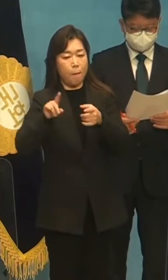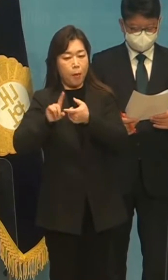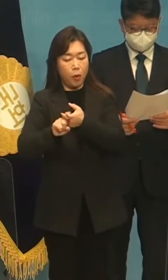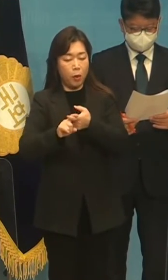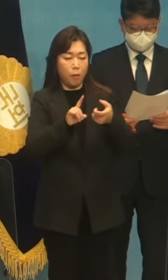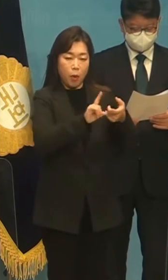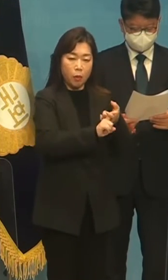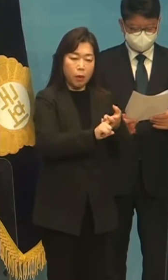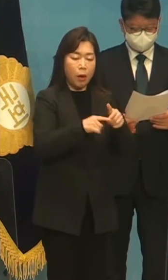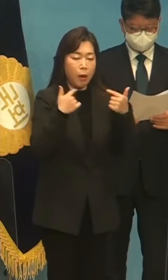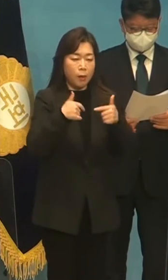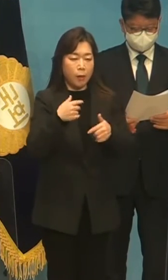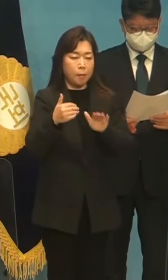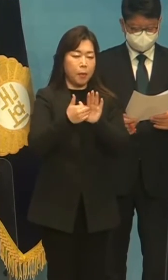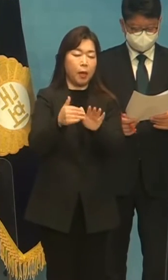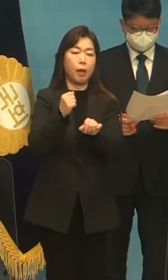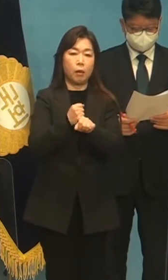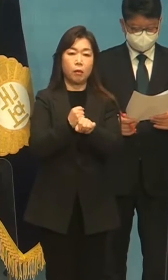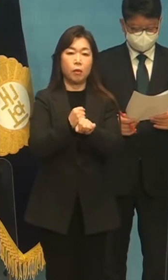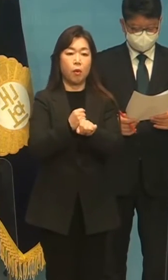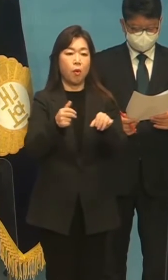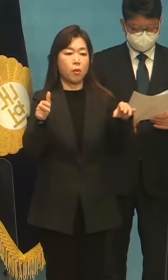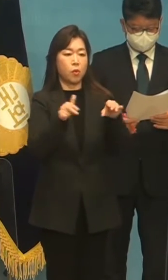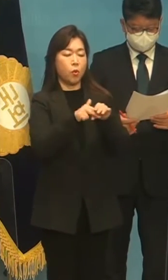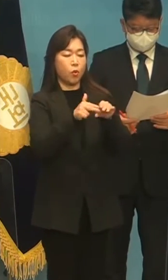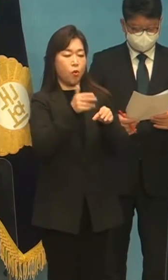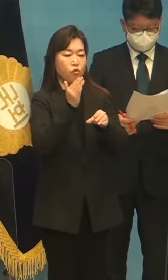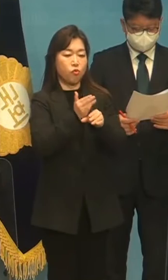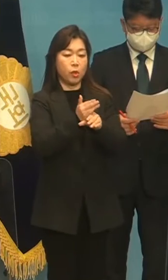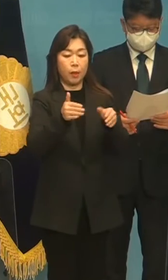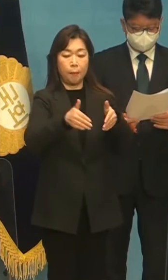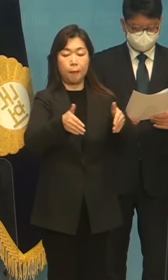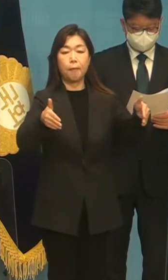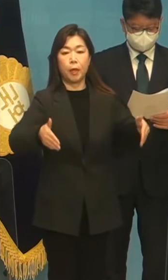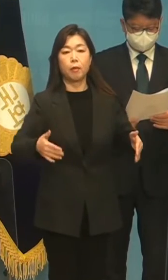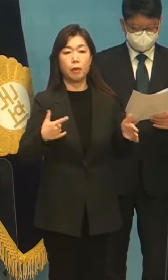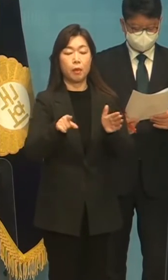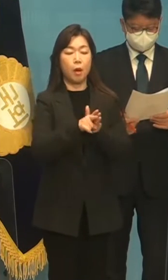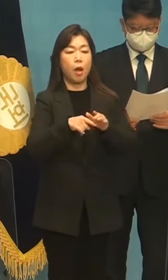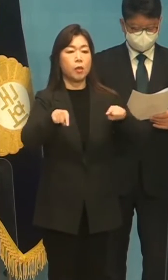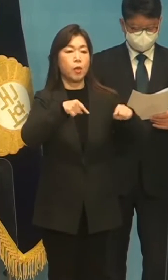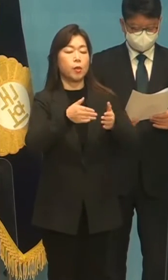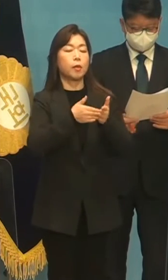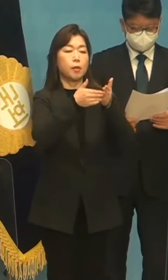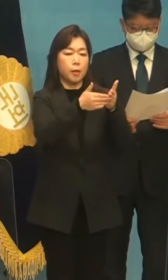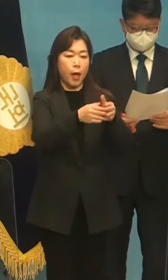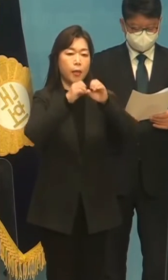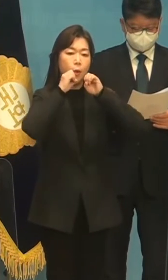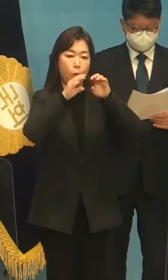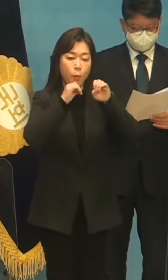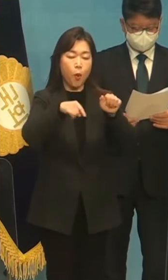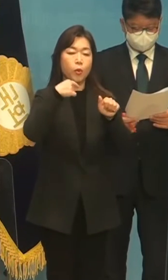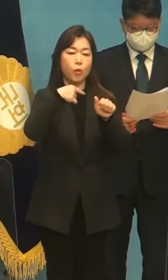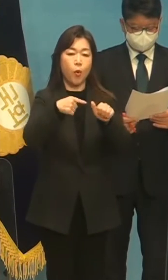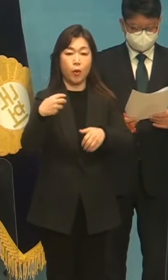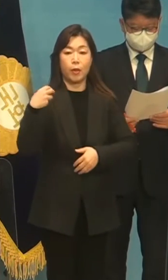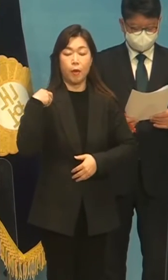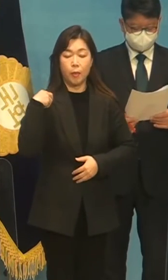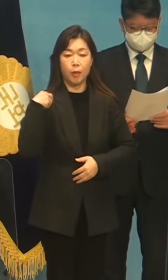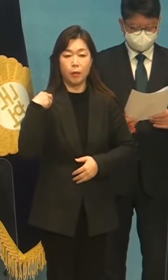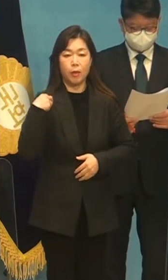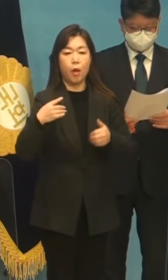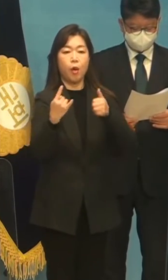편향을 상시적으로 방지하고 종교 중립을 위한 정책 제안, 홍보, 교육을